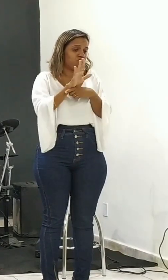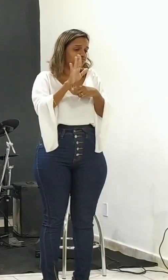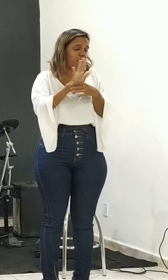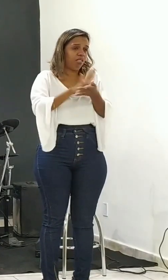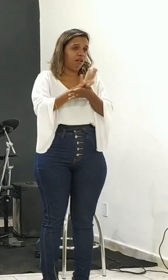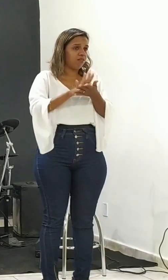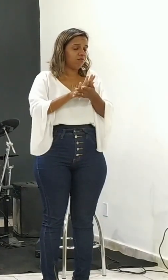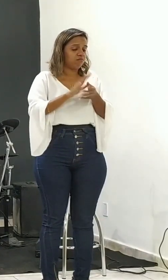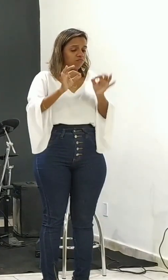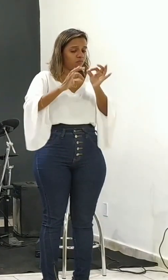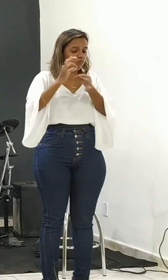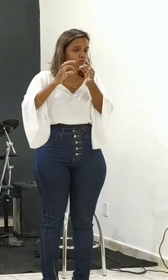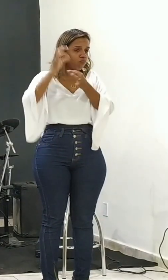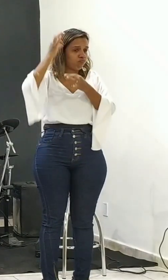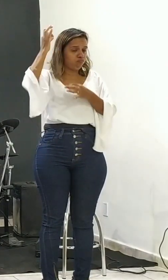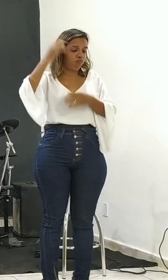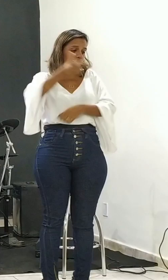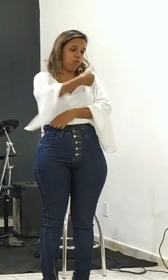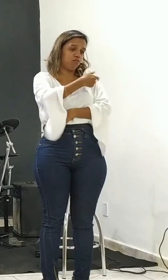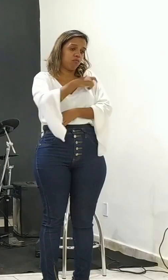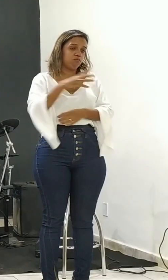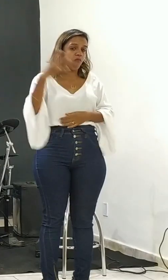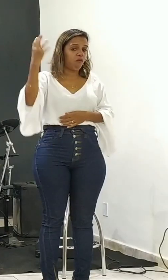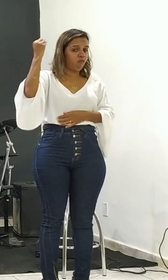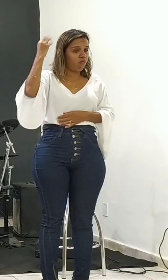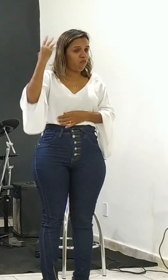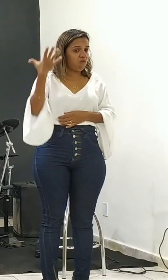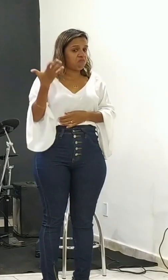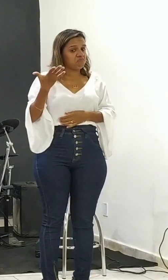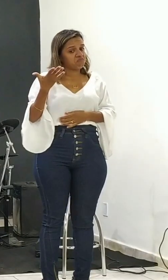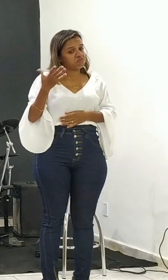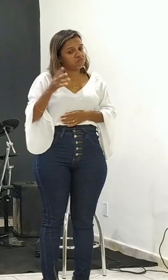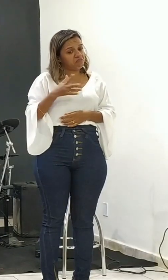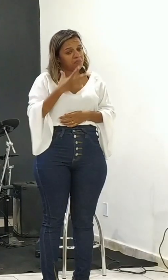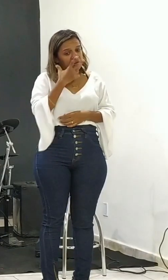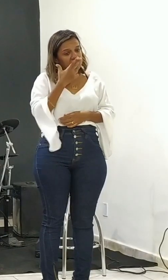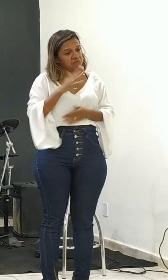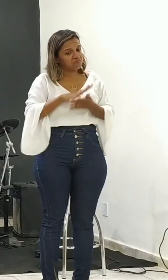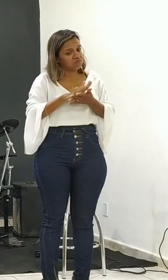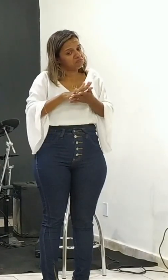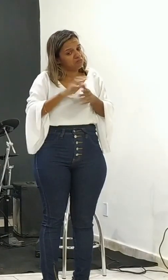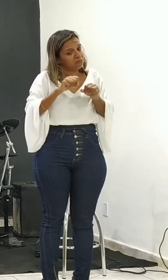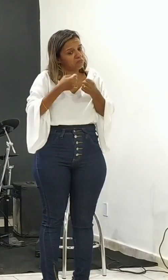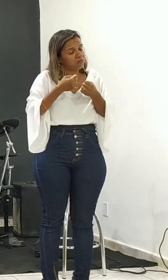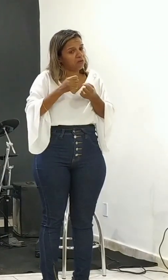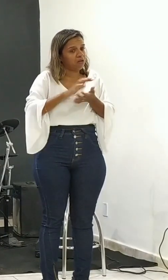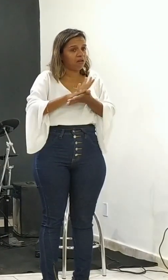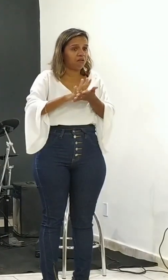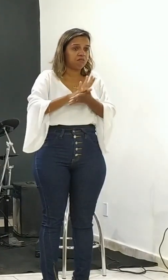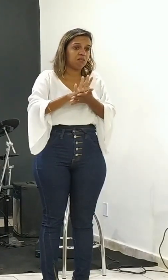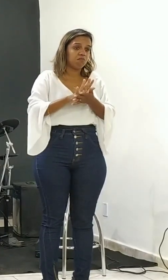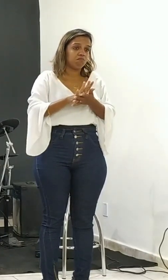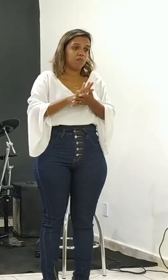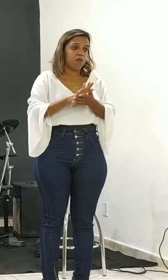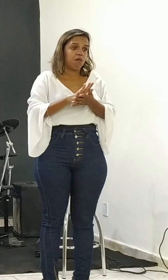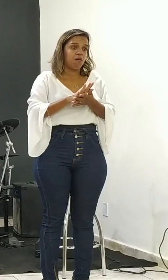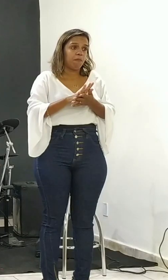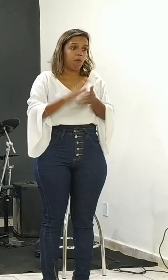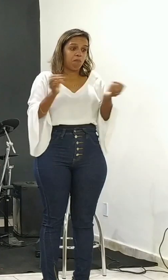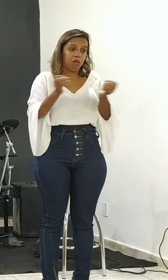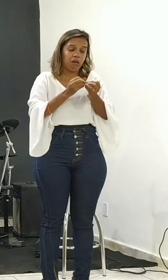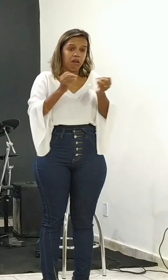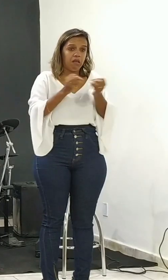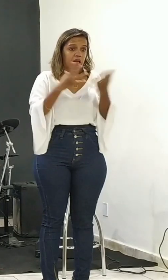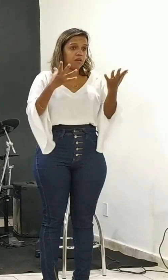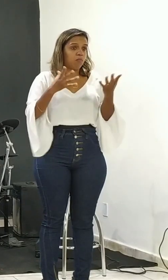costurou. Mas falou, o raio-x parece que não fraturou nada. Que já seria um grande milagre, porque